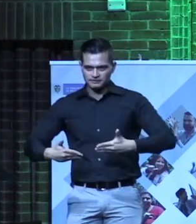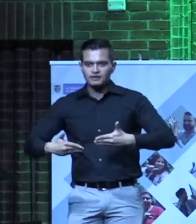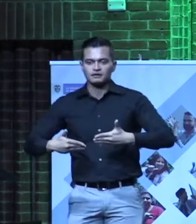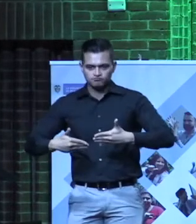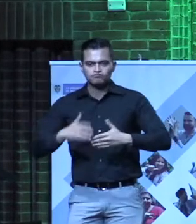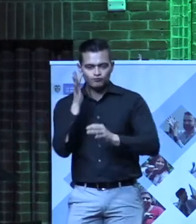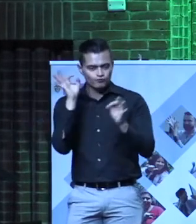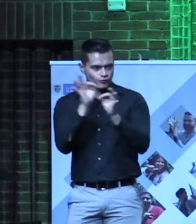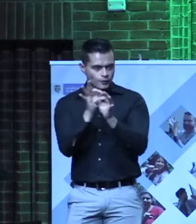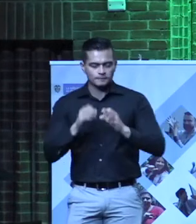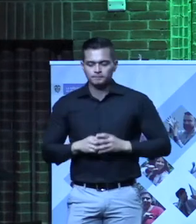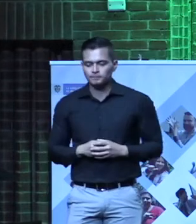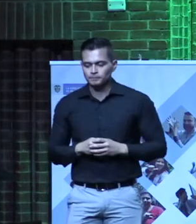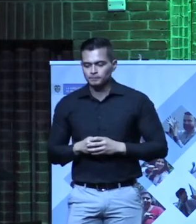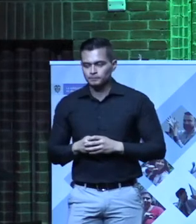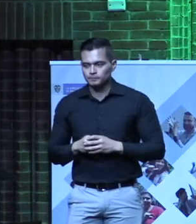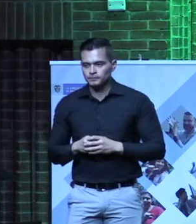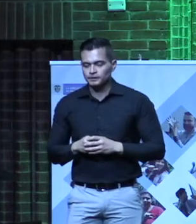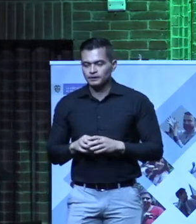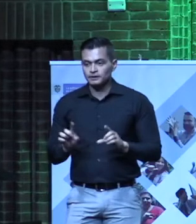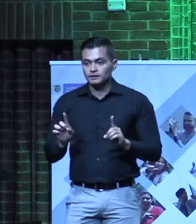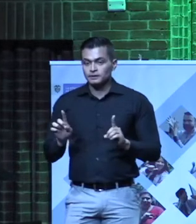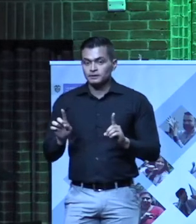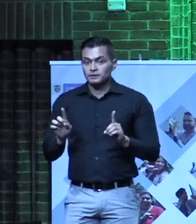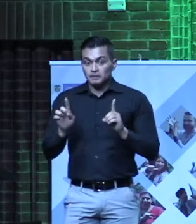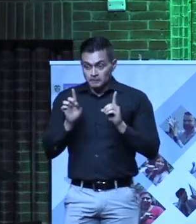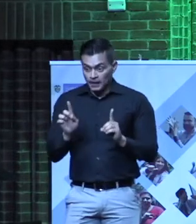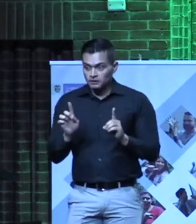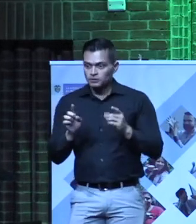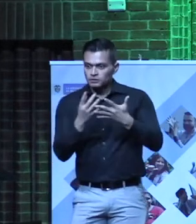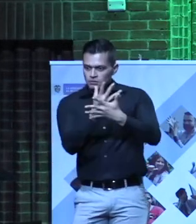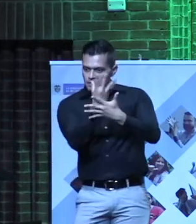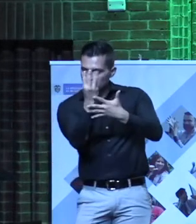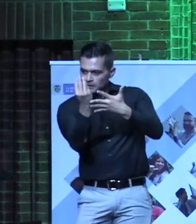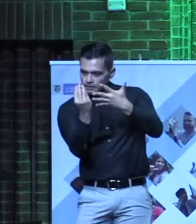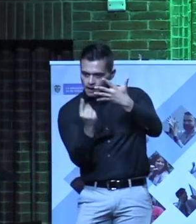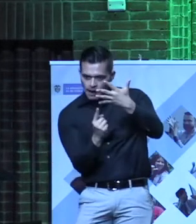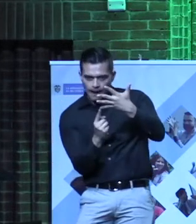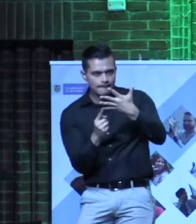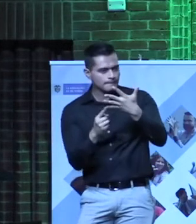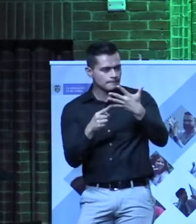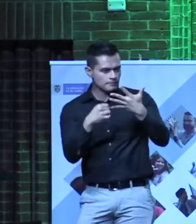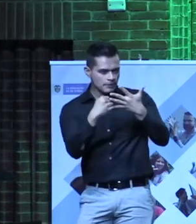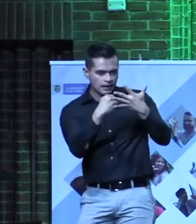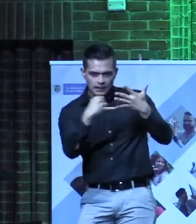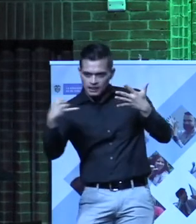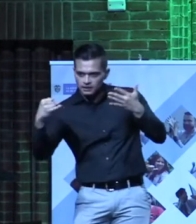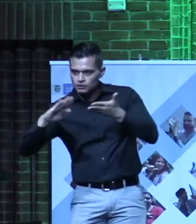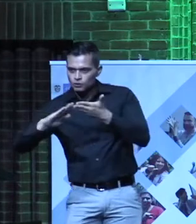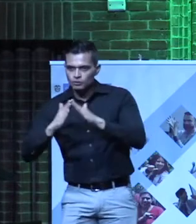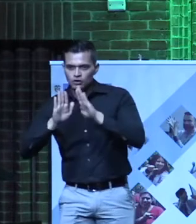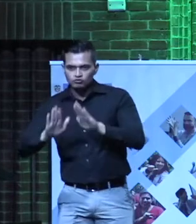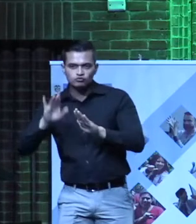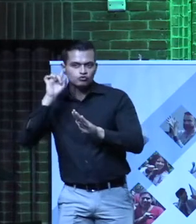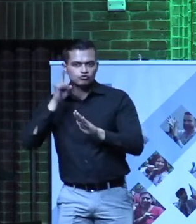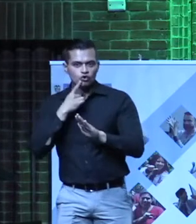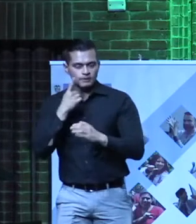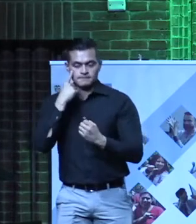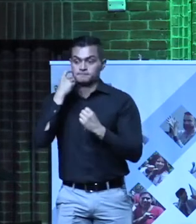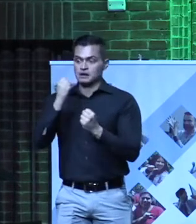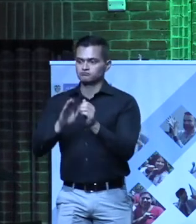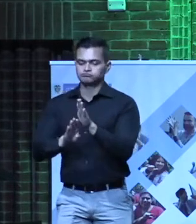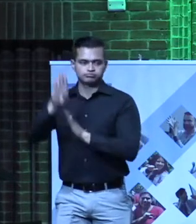Pero realmente en la línea que más hemos avanzado es en la línea de la comunidad sorda gracias